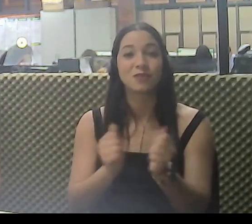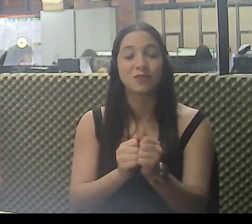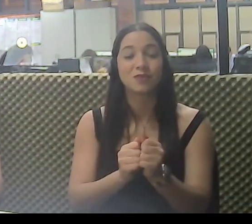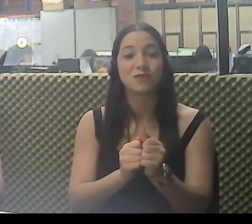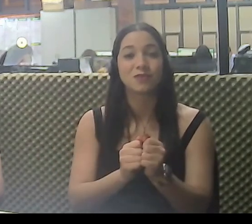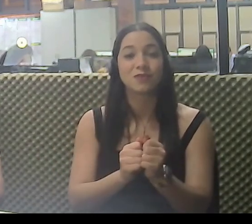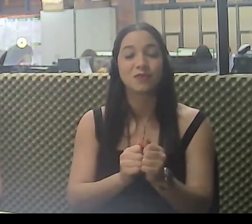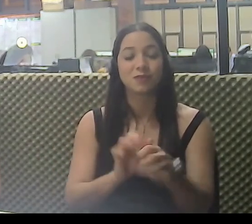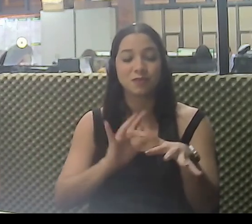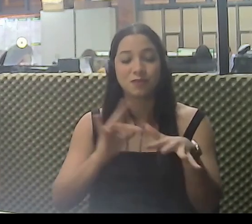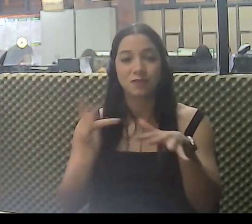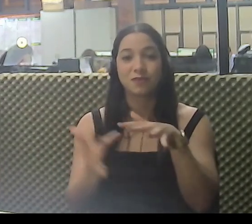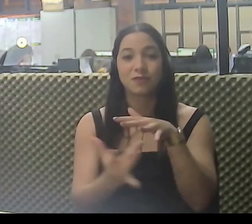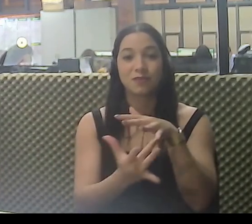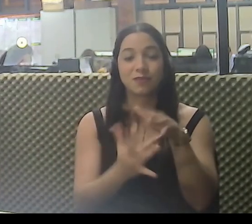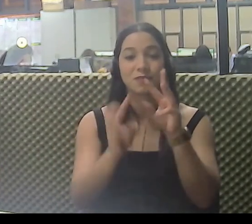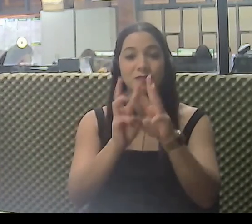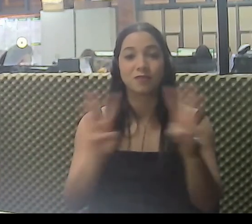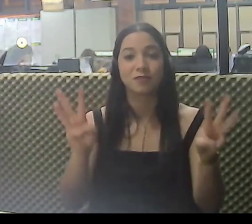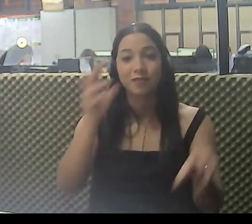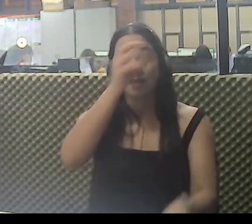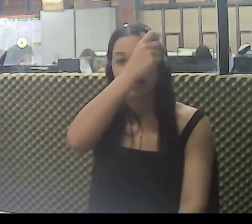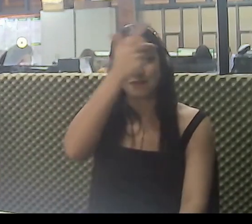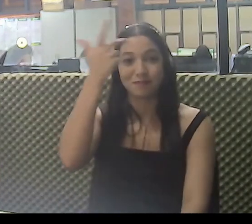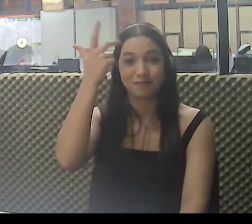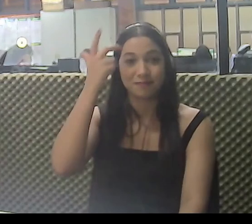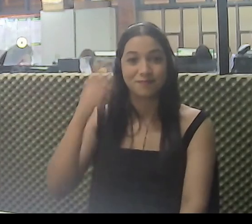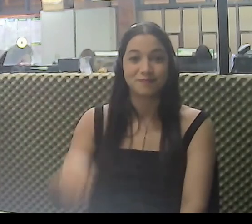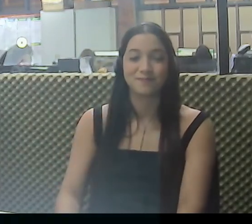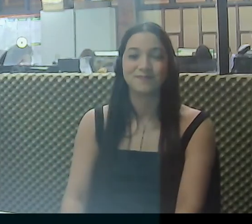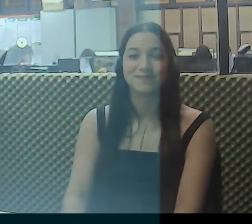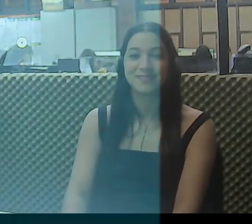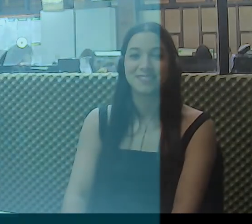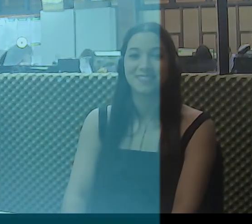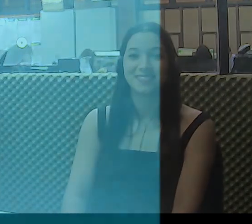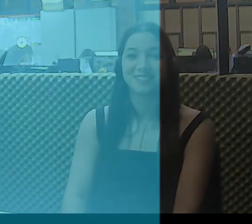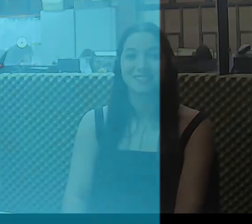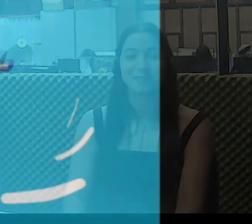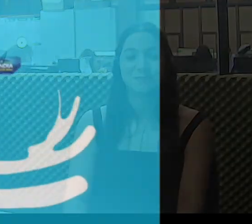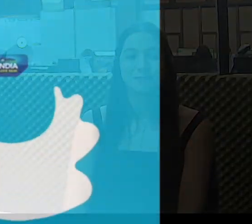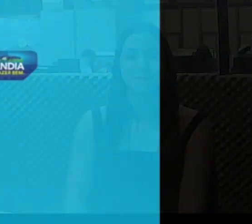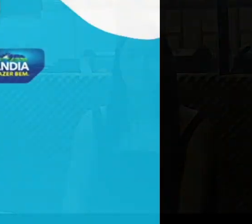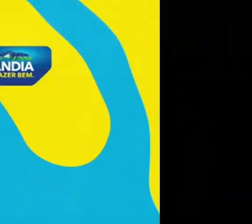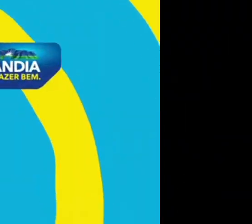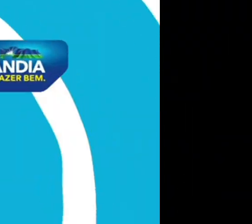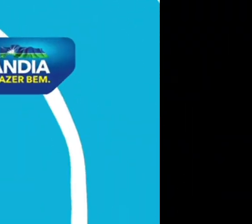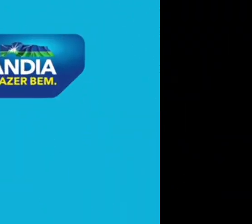Continue conosco no portal da Prefeitura e nas redes sociais.